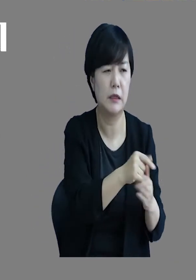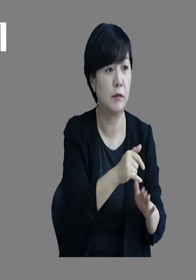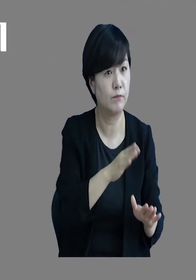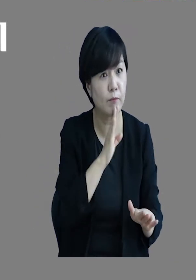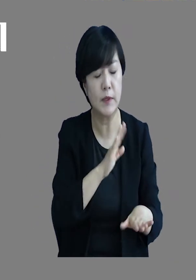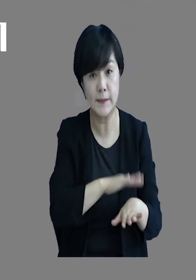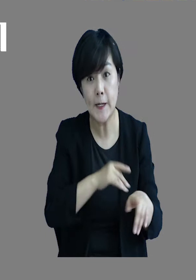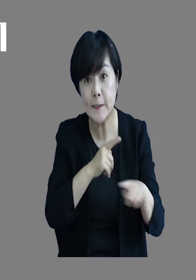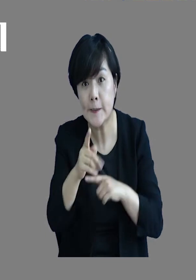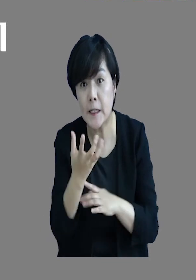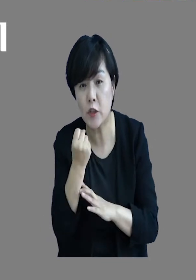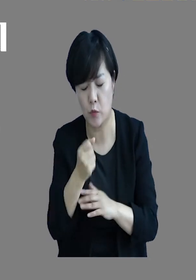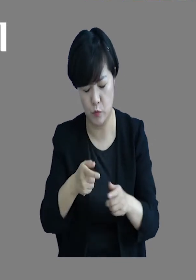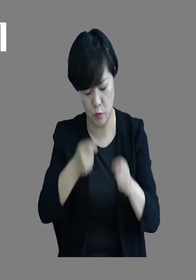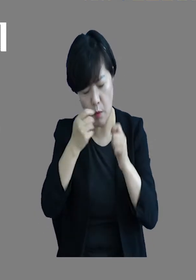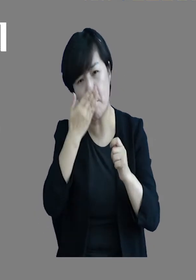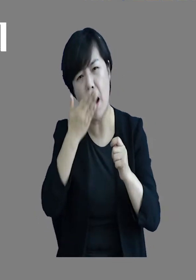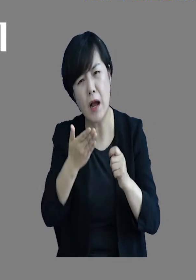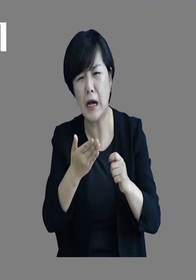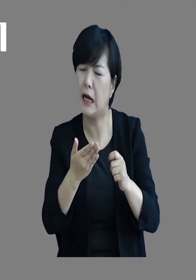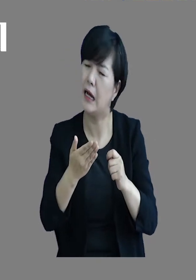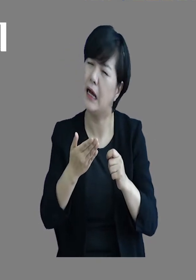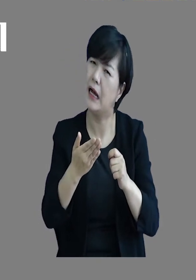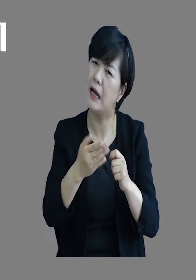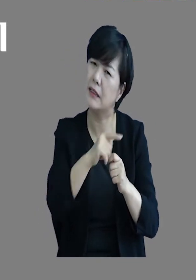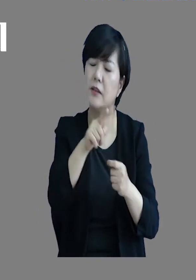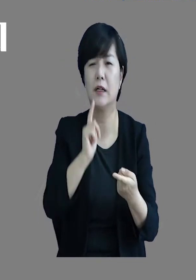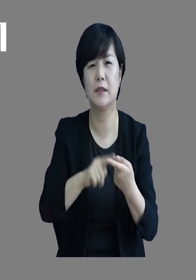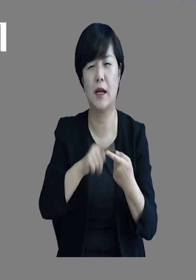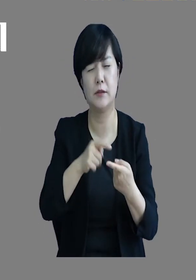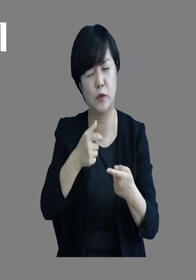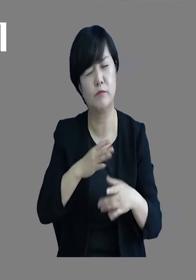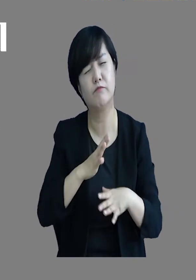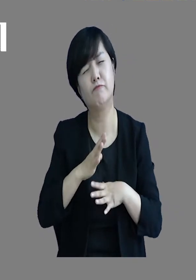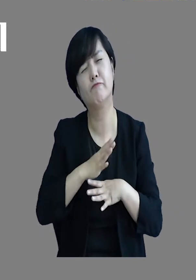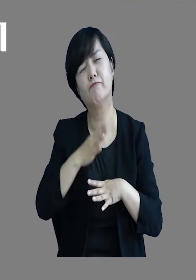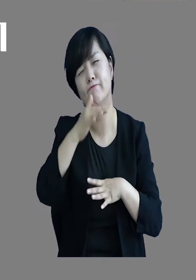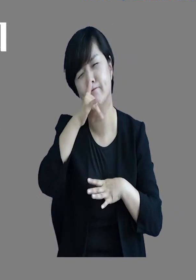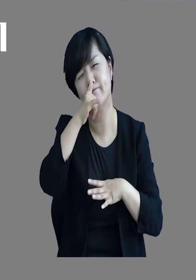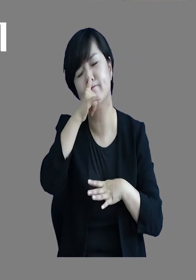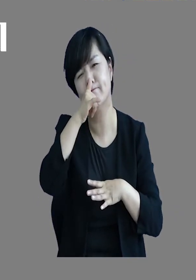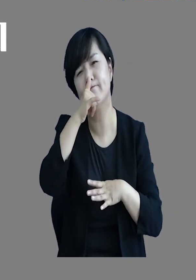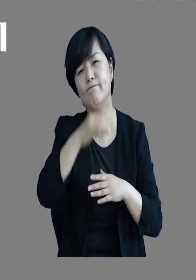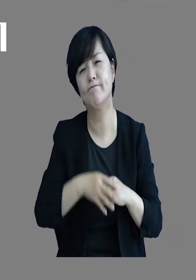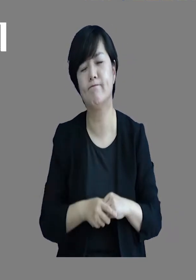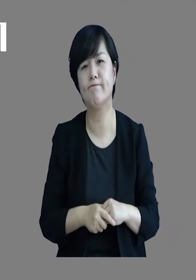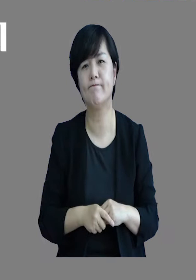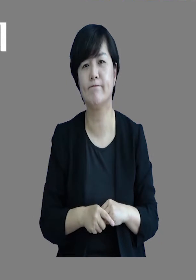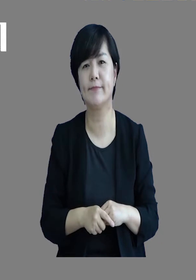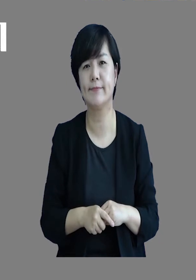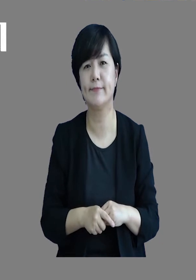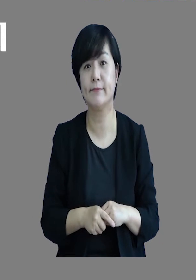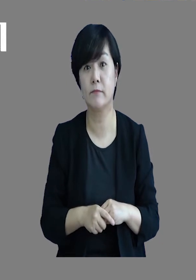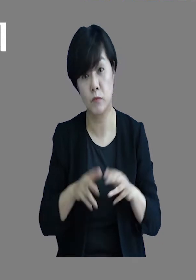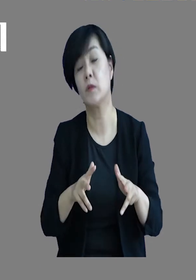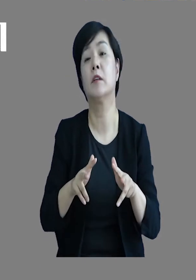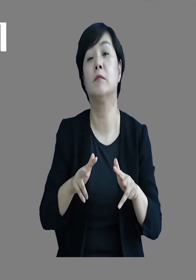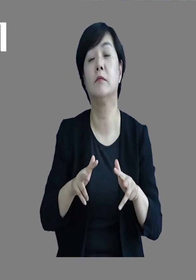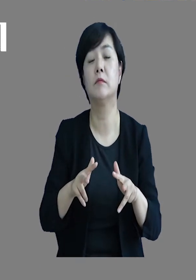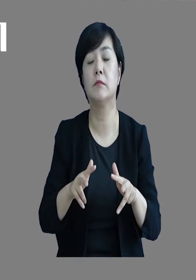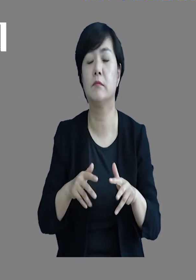내가 잘 이겨내고 졸업을 할 수 있을까 이 학교에서. 그거에 대한 좀 두려움이 좀 많이 있었죠. 네.